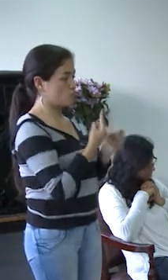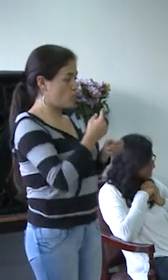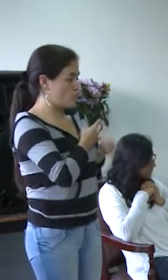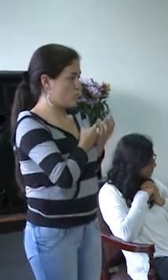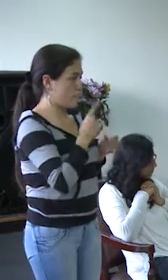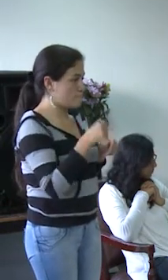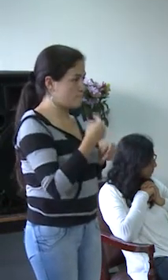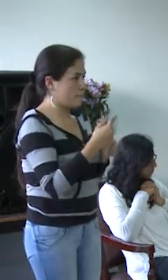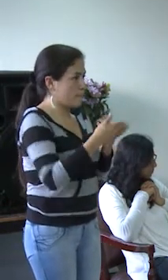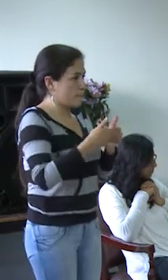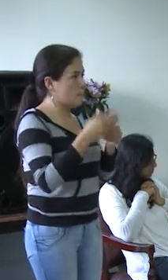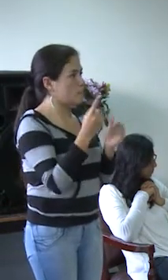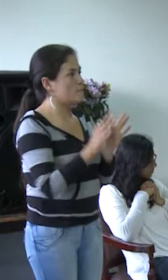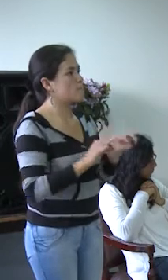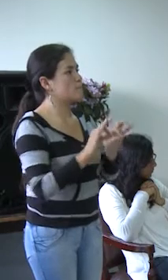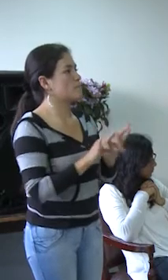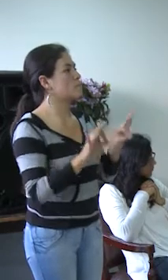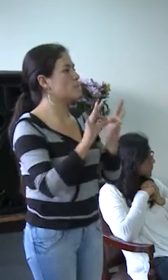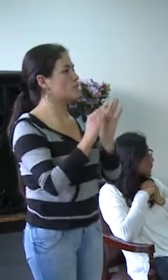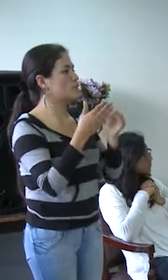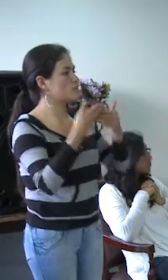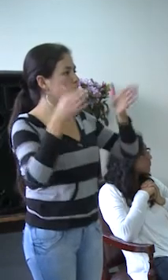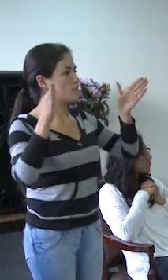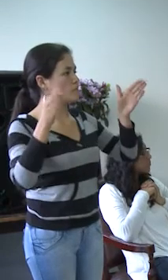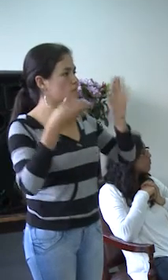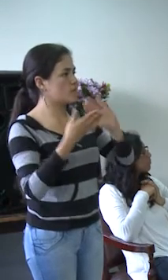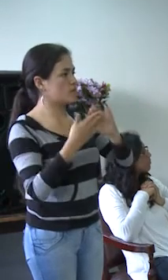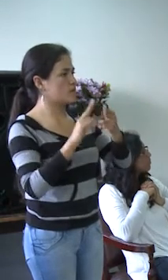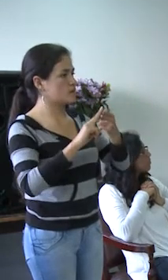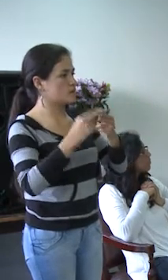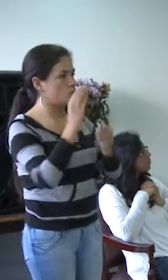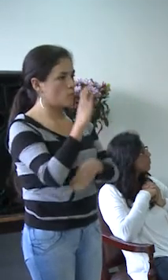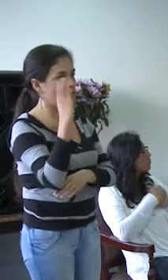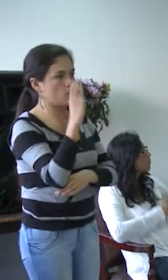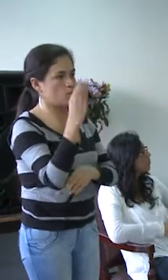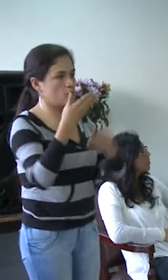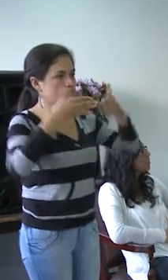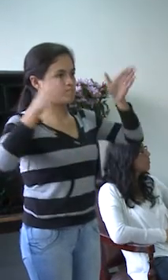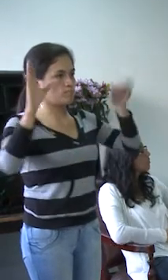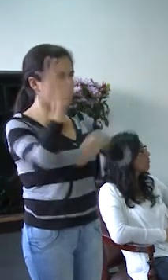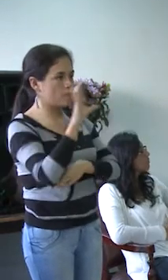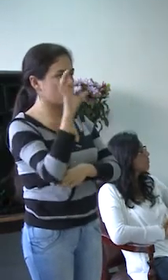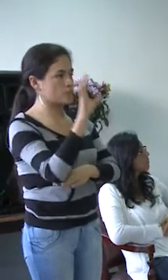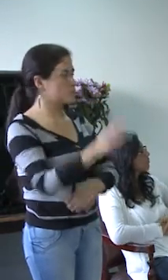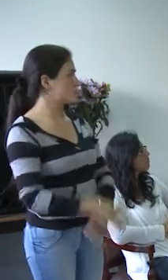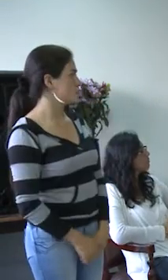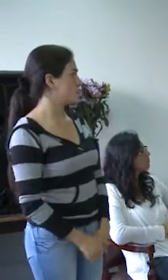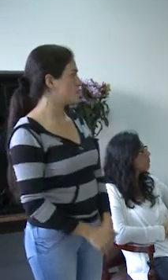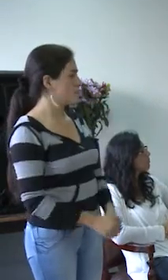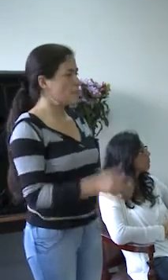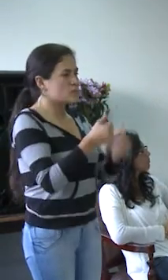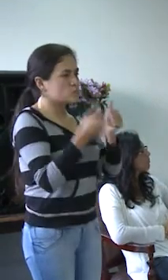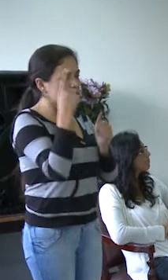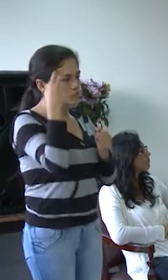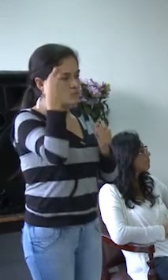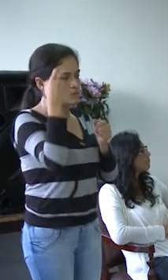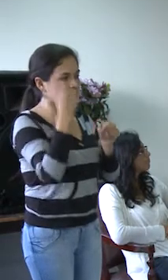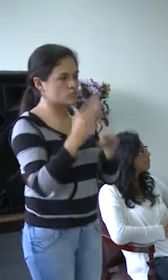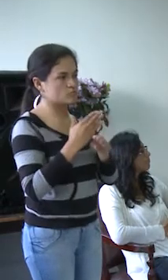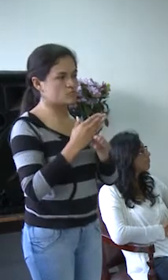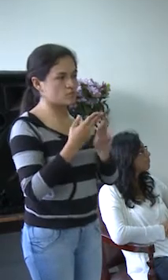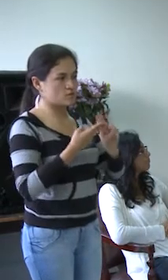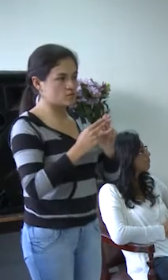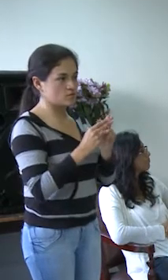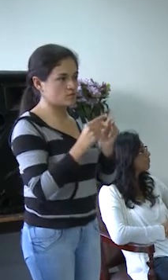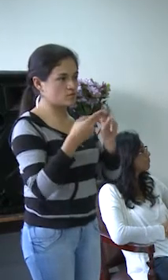la coyuntura política. Entonces, como cuáles son estos grandes retos que en